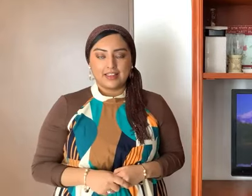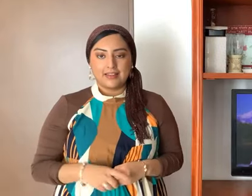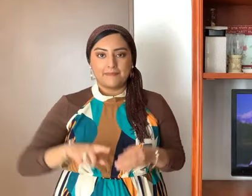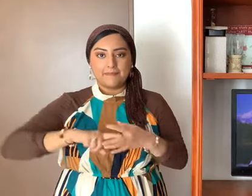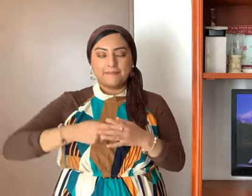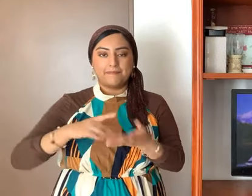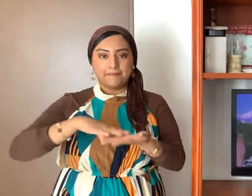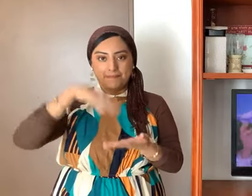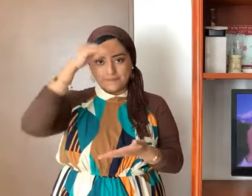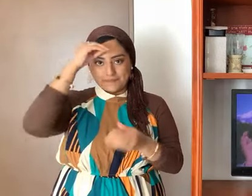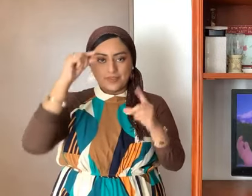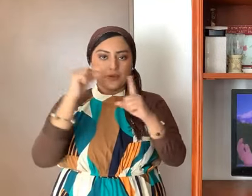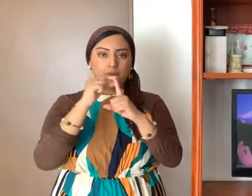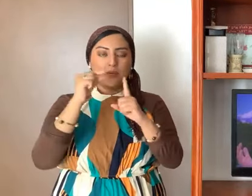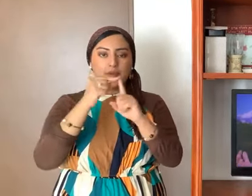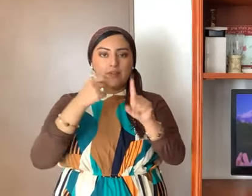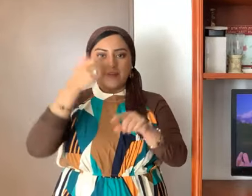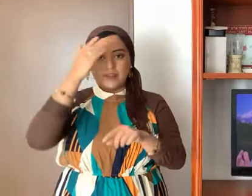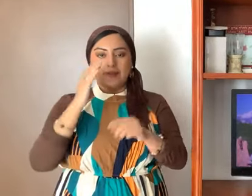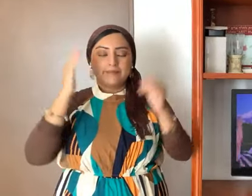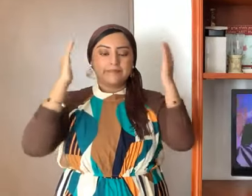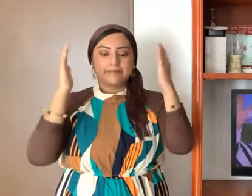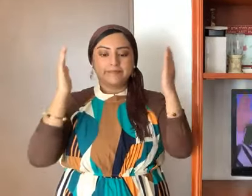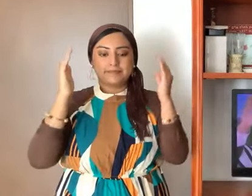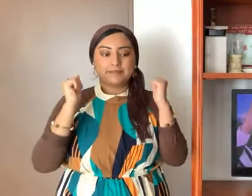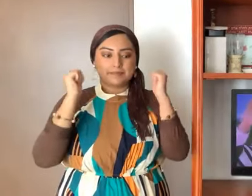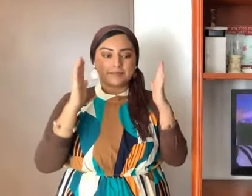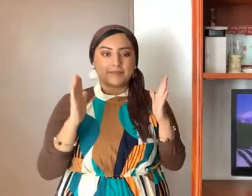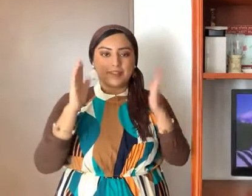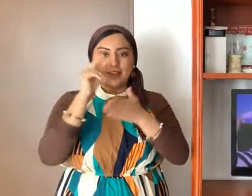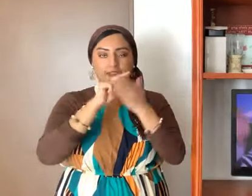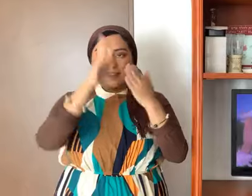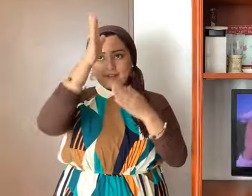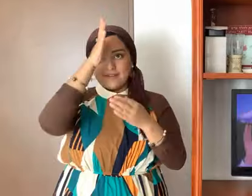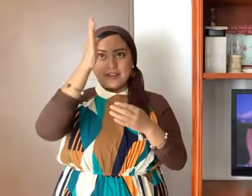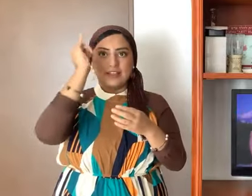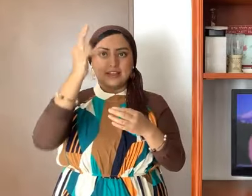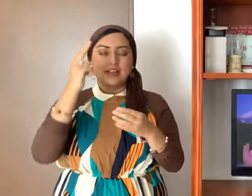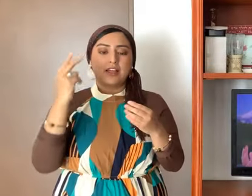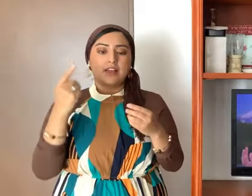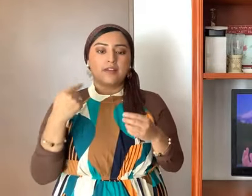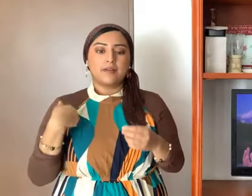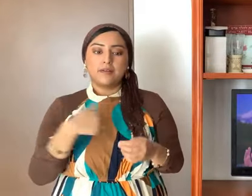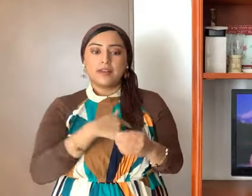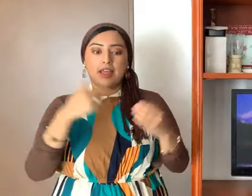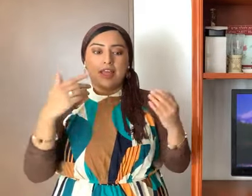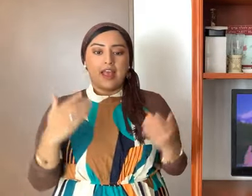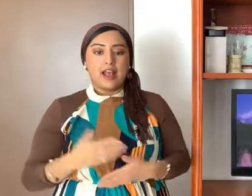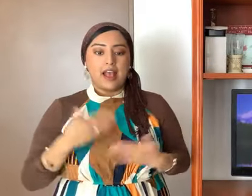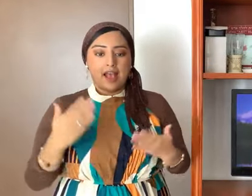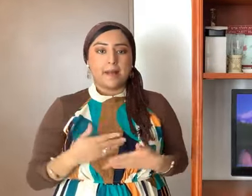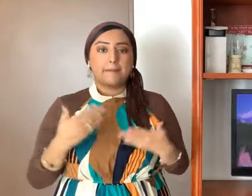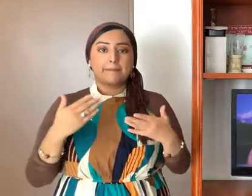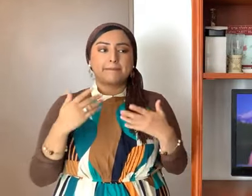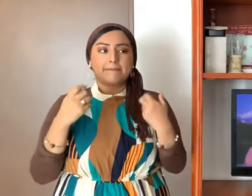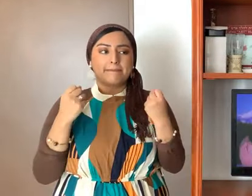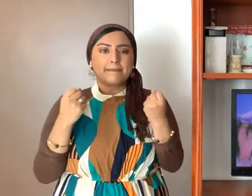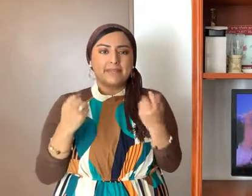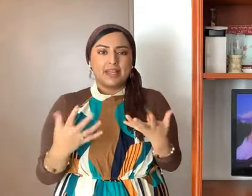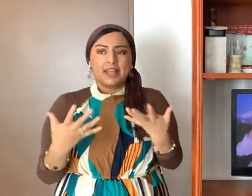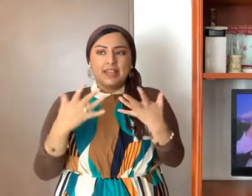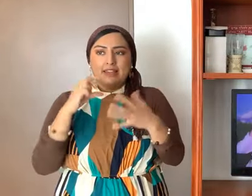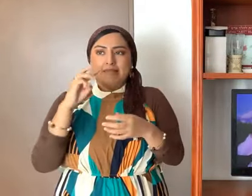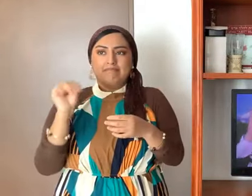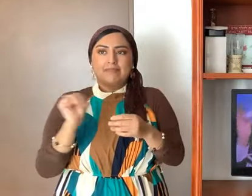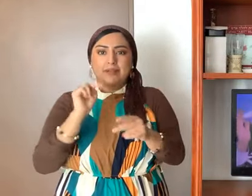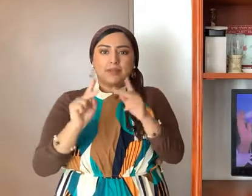palabra del Todopoderoso. Padre eterno Yahweh, aleluya, estamos contentos y agradecidos contigo porque entre millones y millones